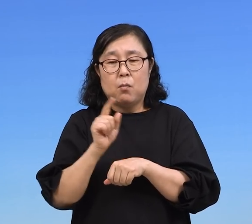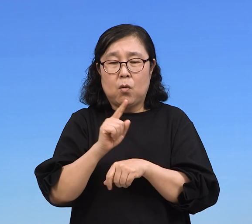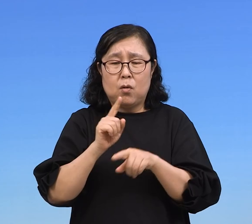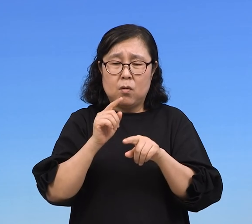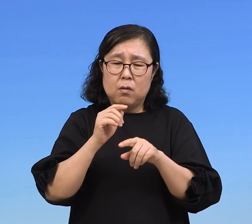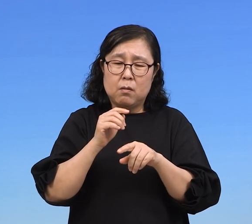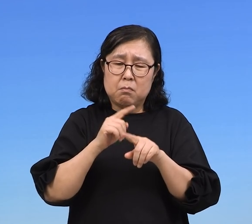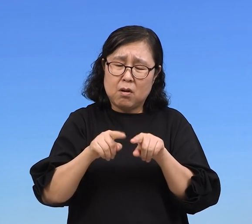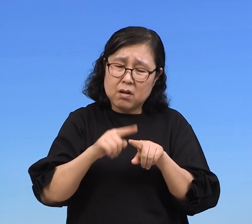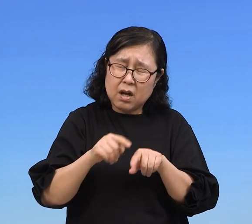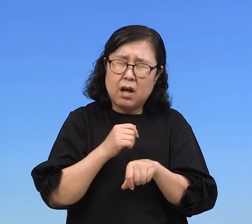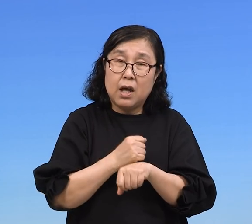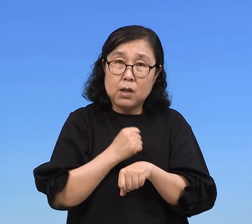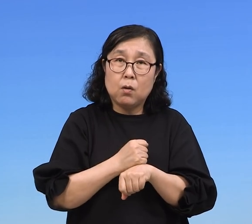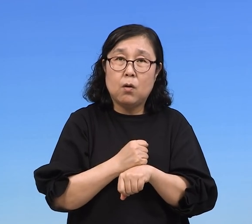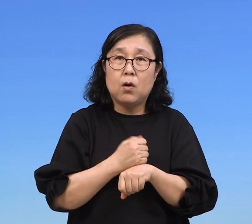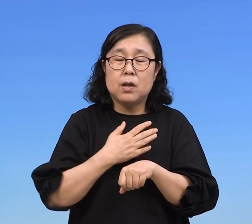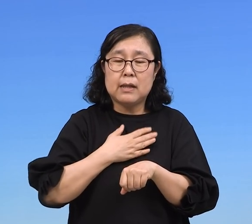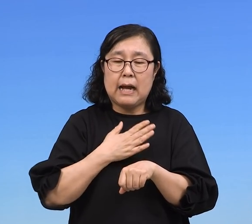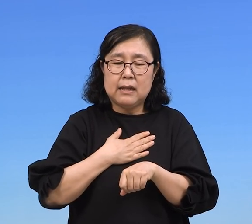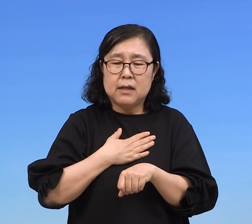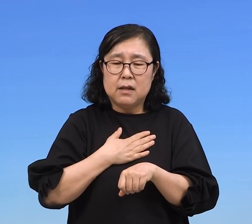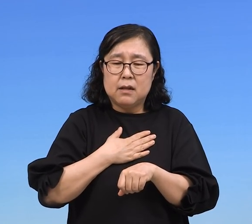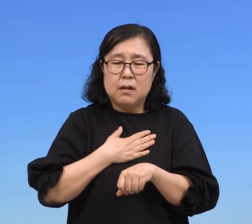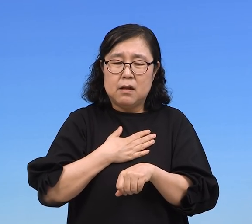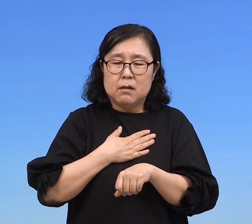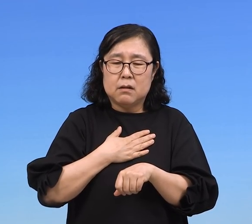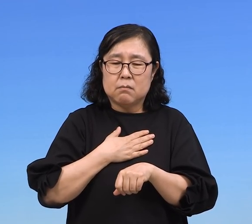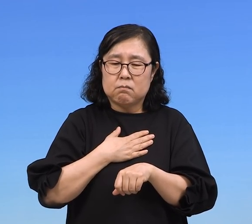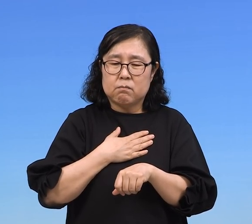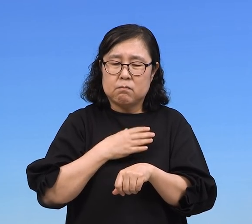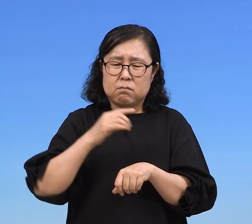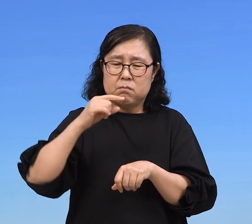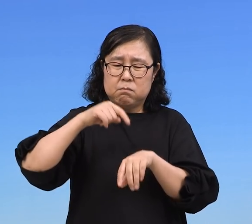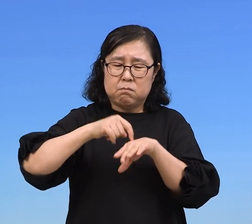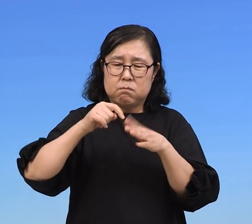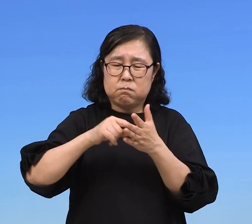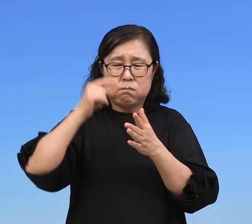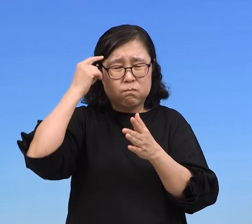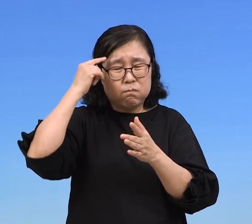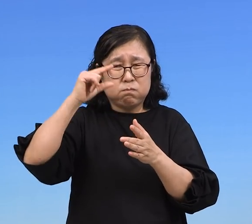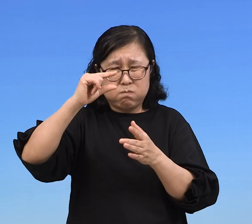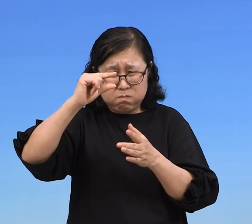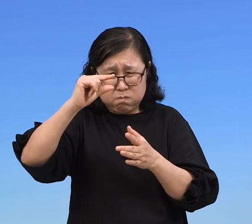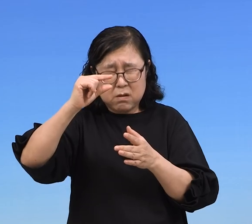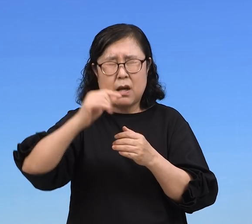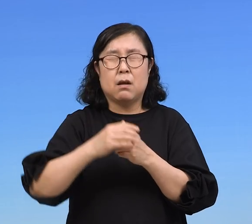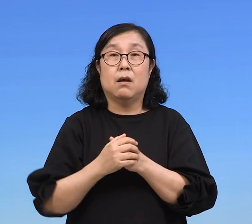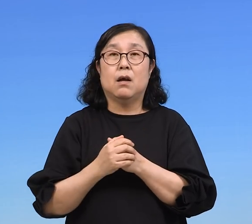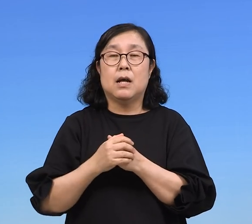해도, 뭘 하나 판단을 해도 참 저는 얕습니다.